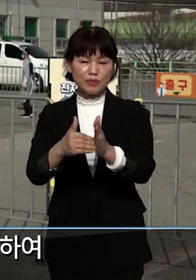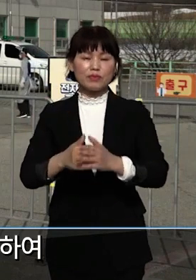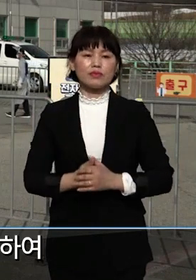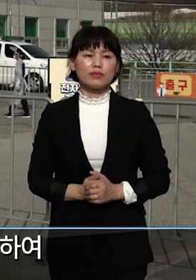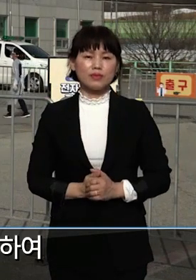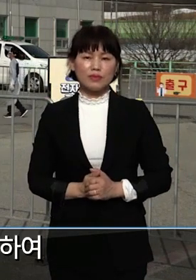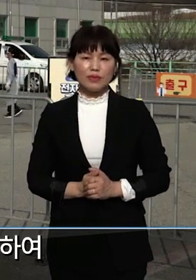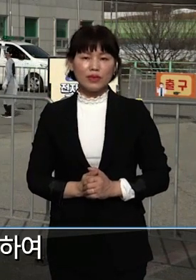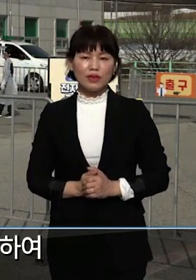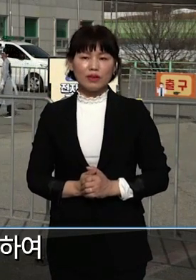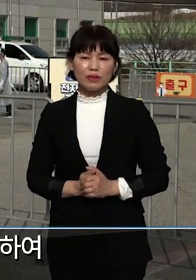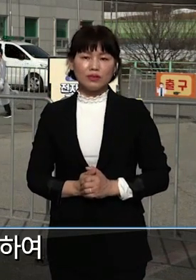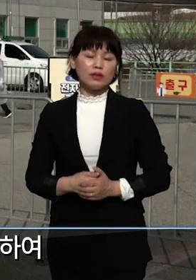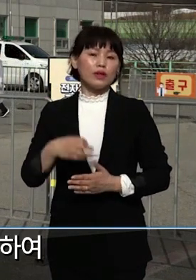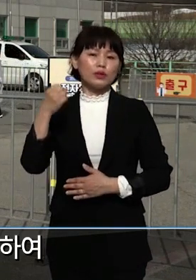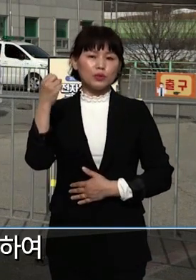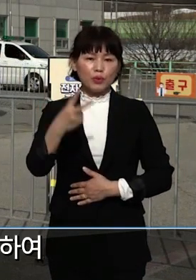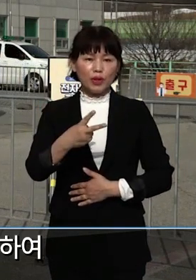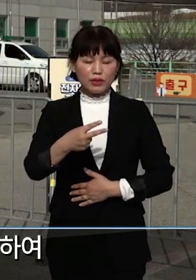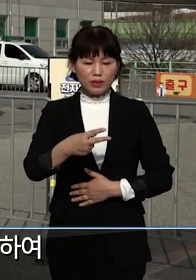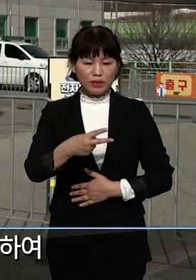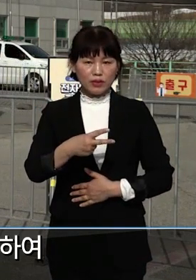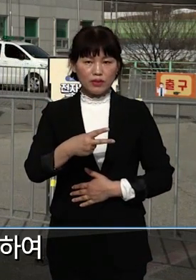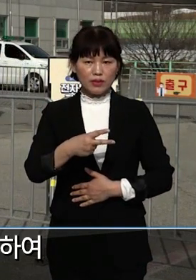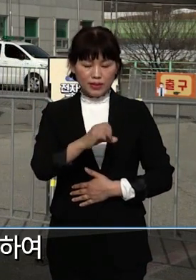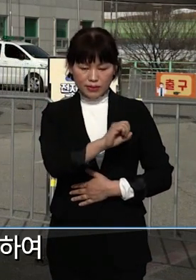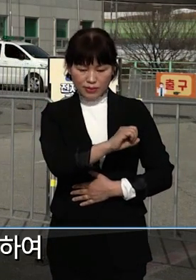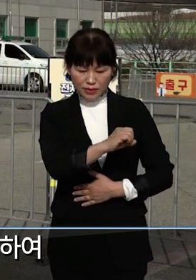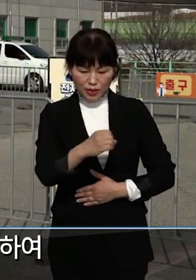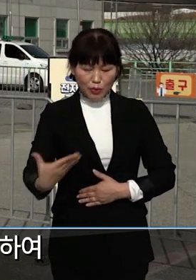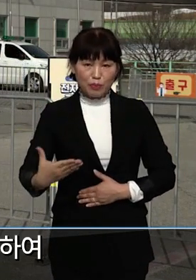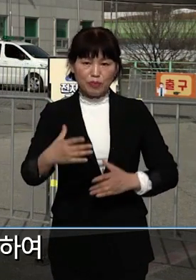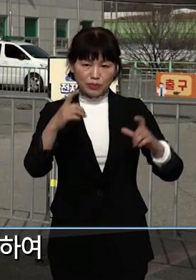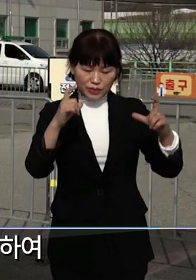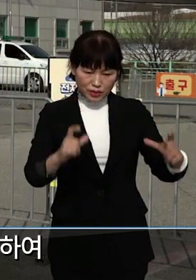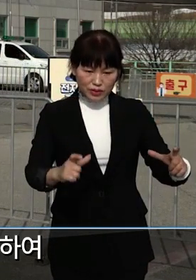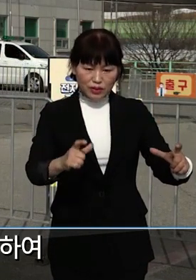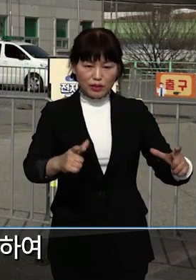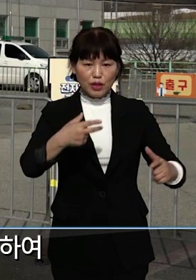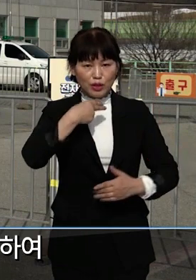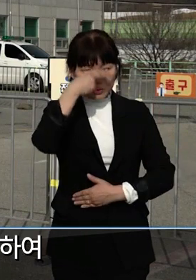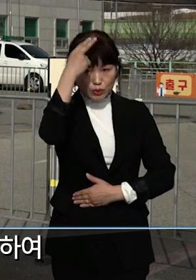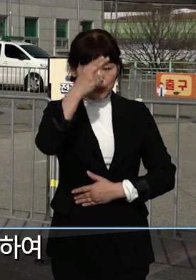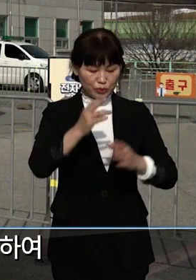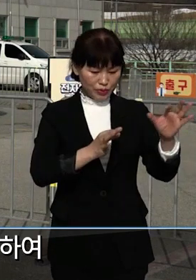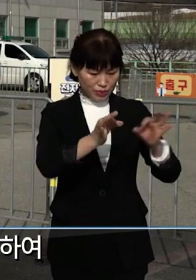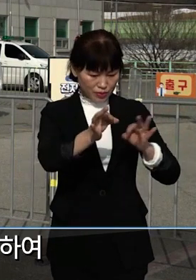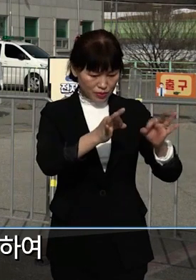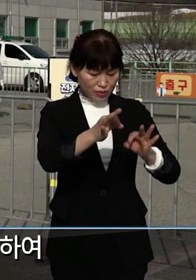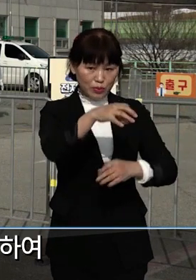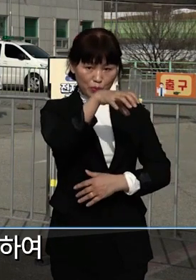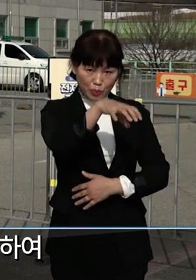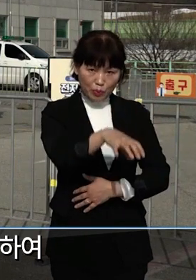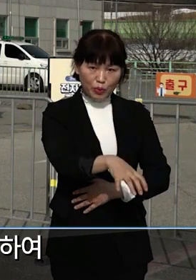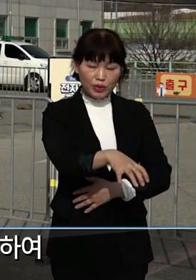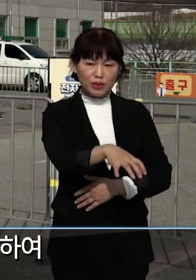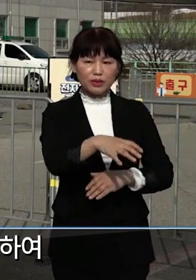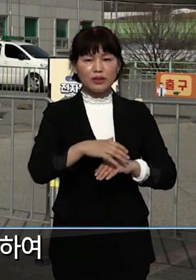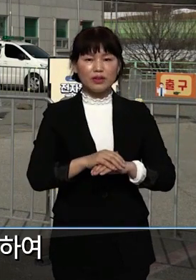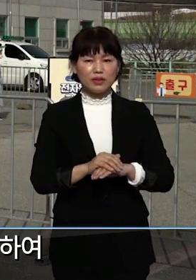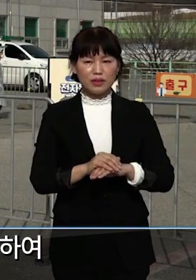더불어 읍내 유흥업소를 통한 추가 감염 사태 방지를 위하여